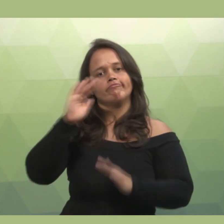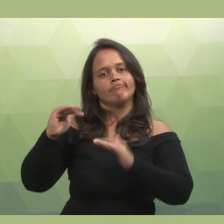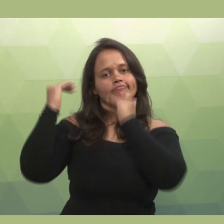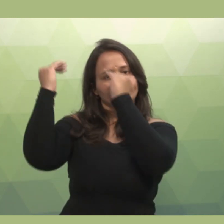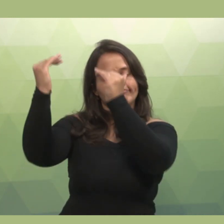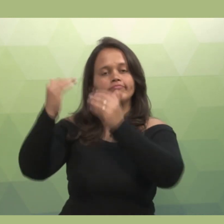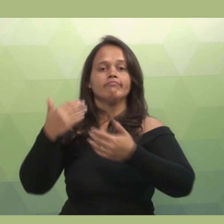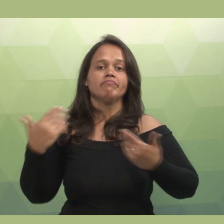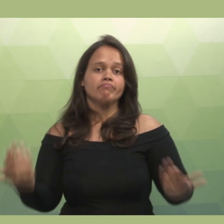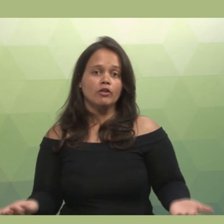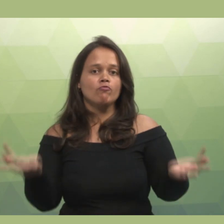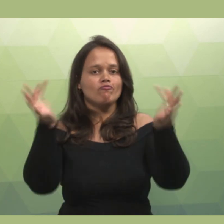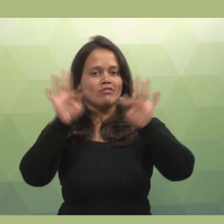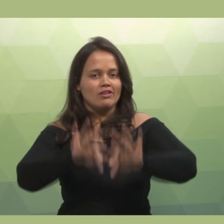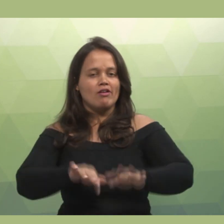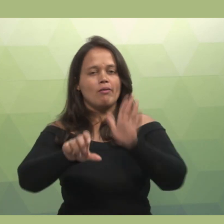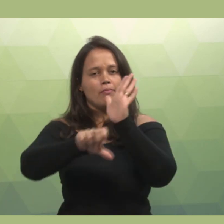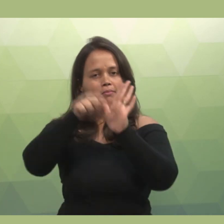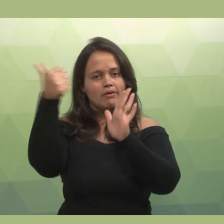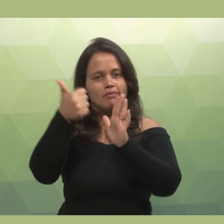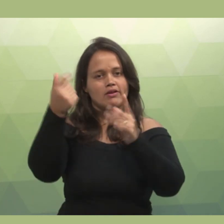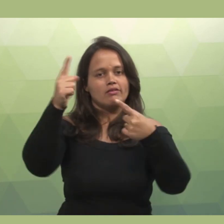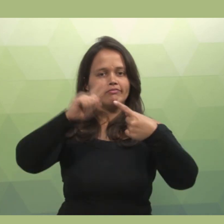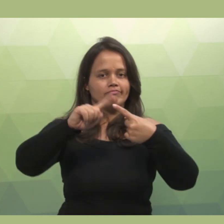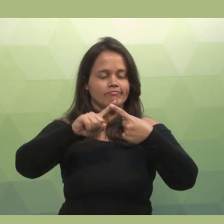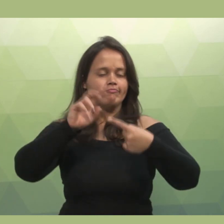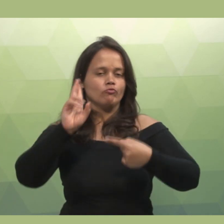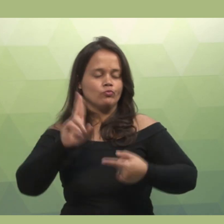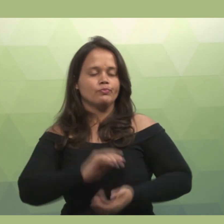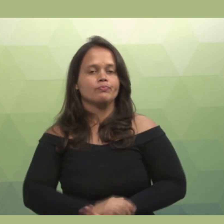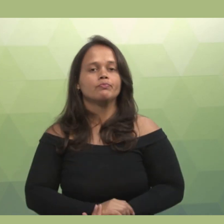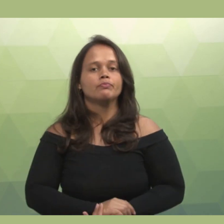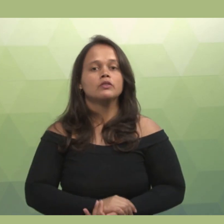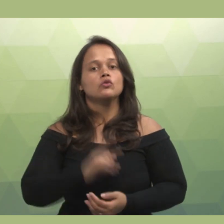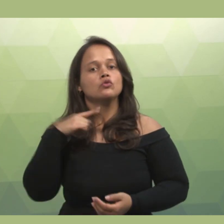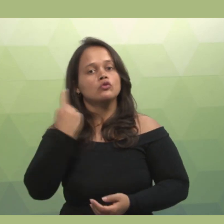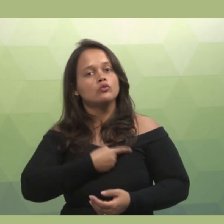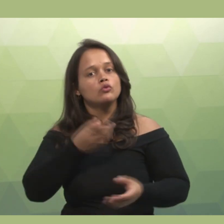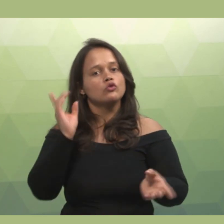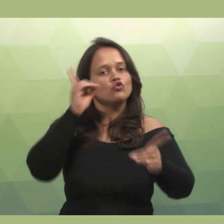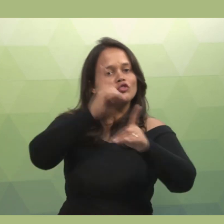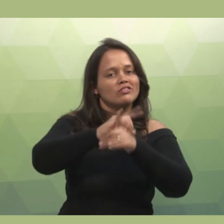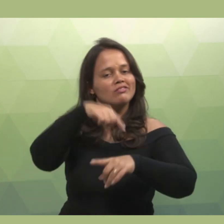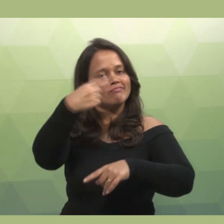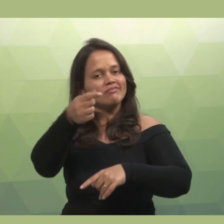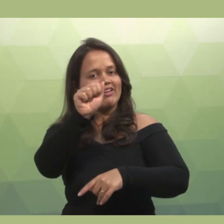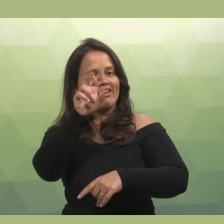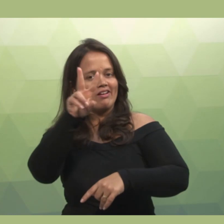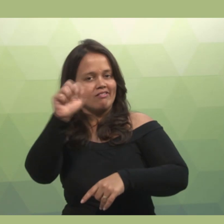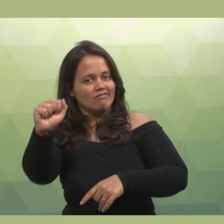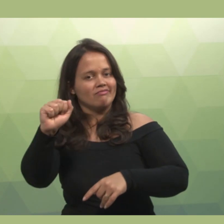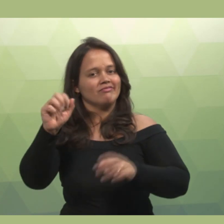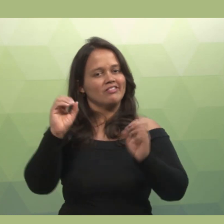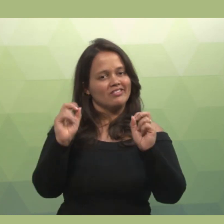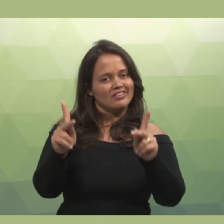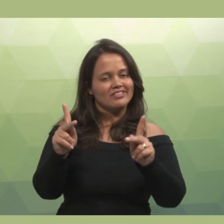primeira unidade e nos encontraremos no ambiente virtual de aprendizagem. Tá ok? Até lá!